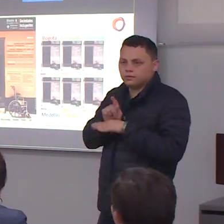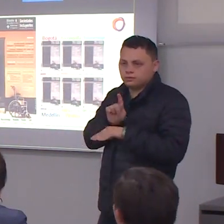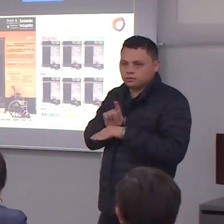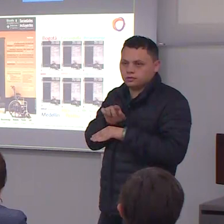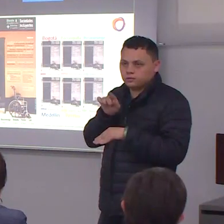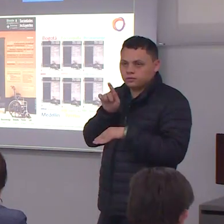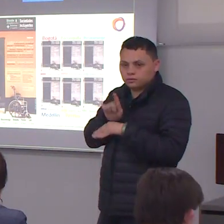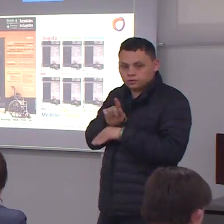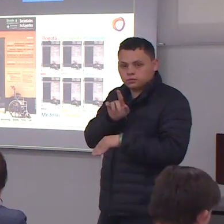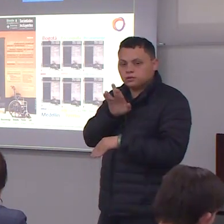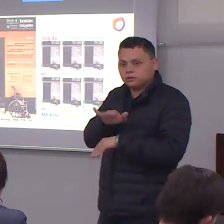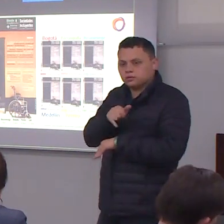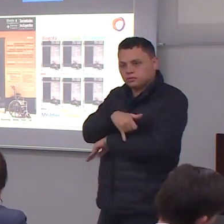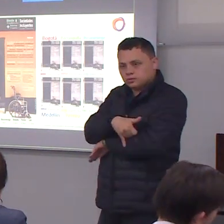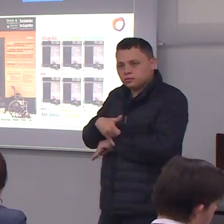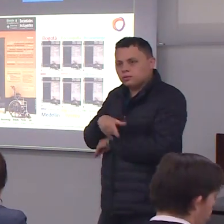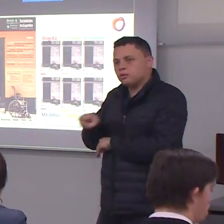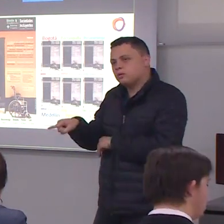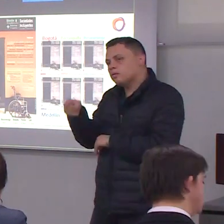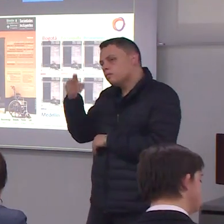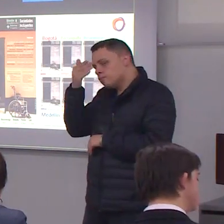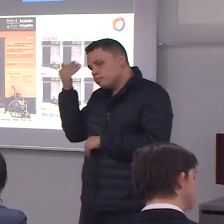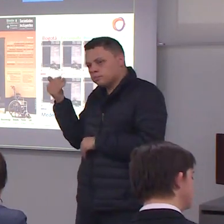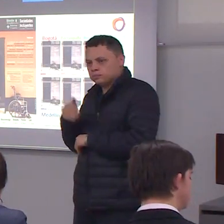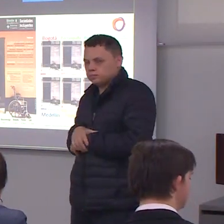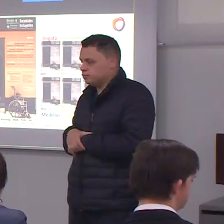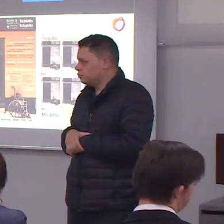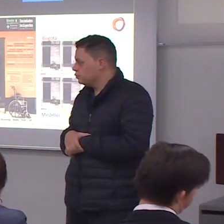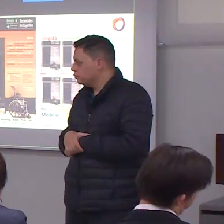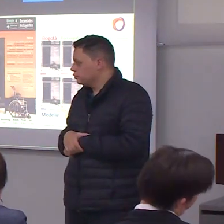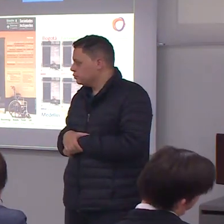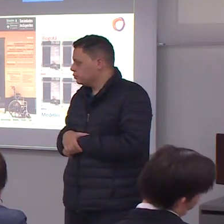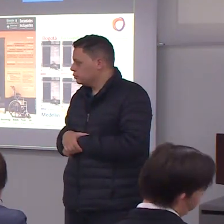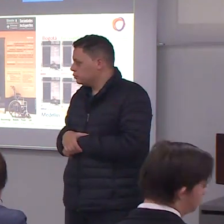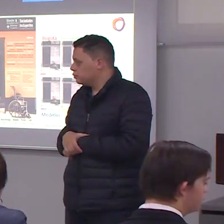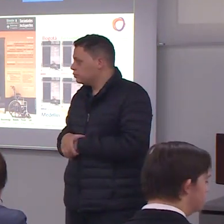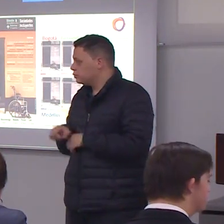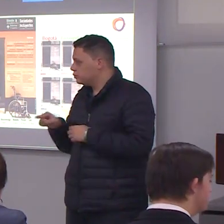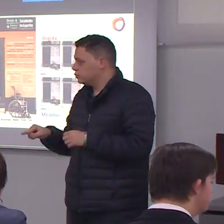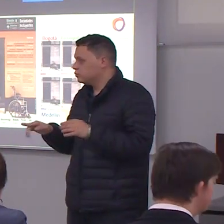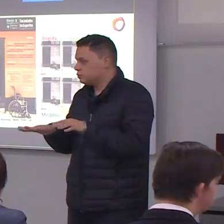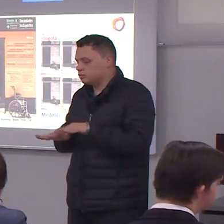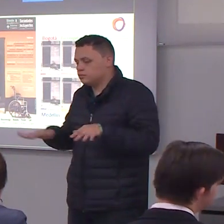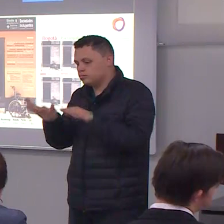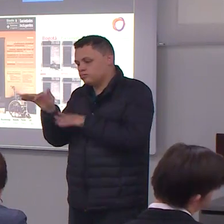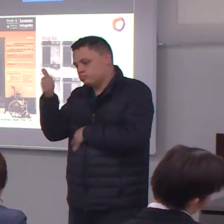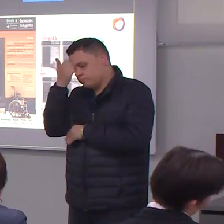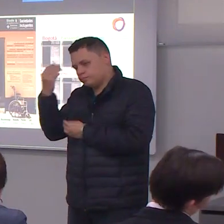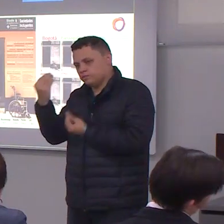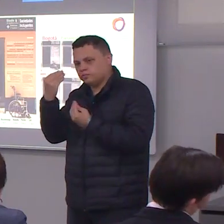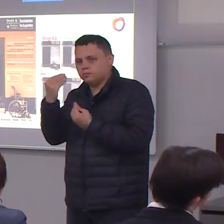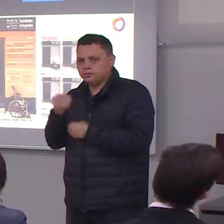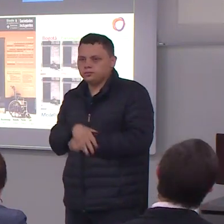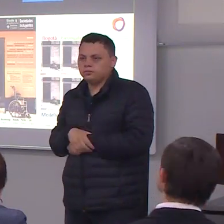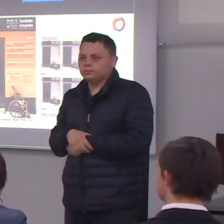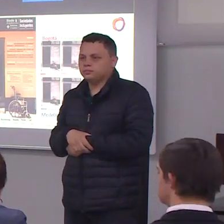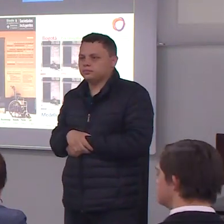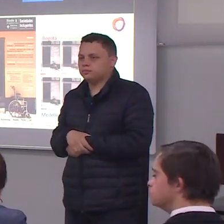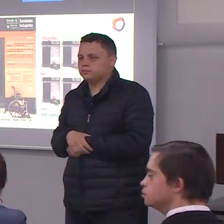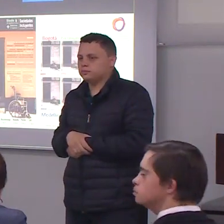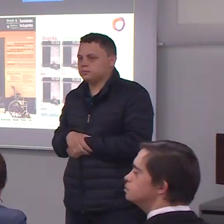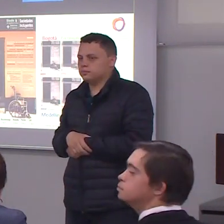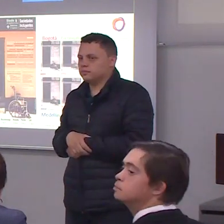lastimosamente han olvidado que esto es una condición esencial en la formación entonces